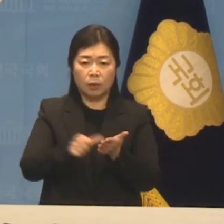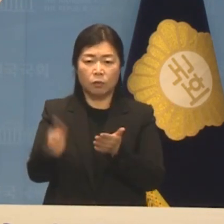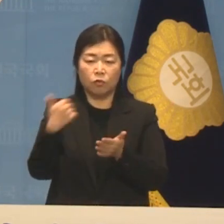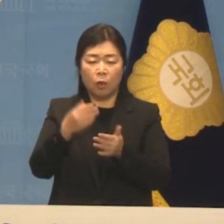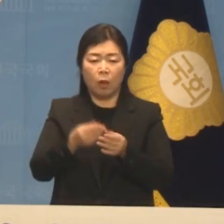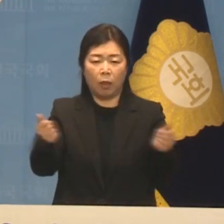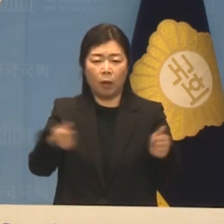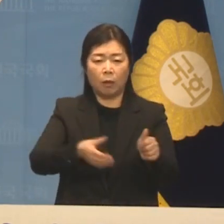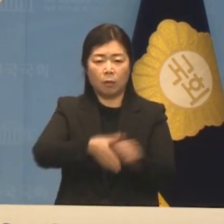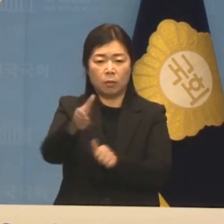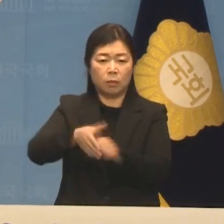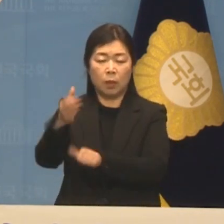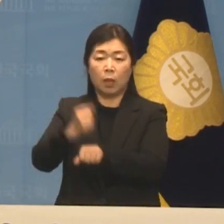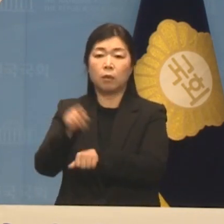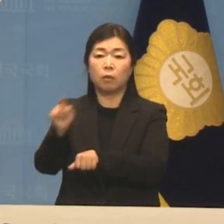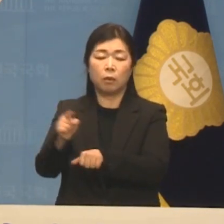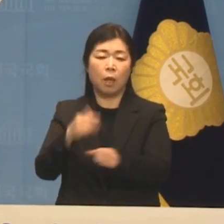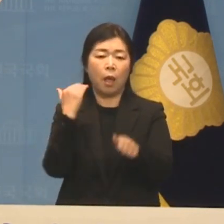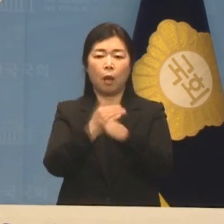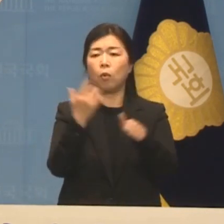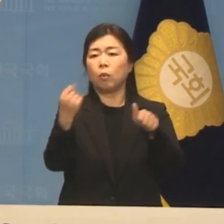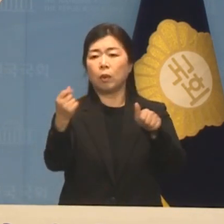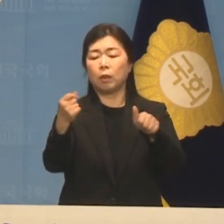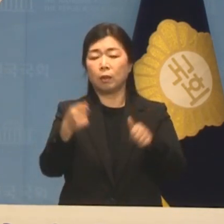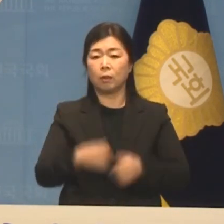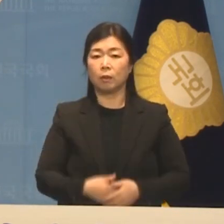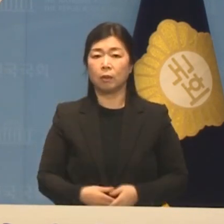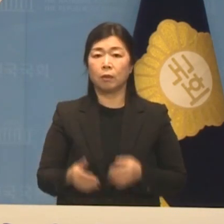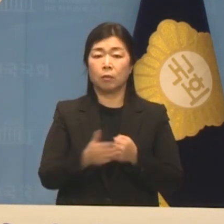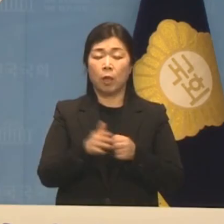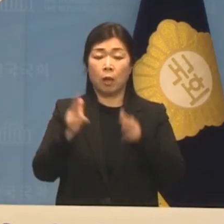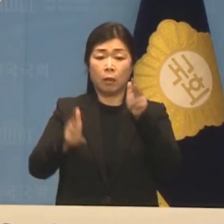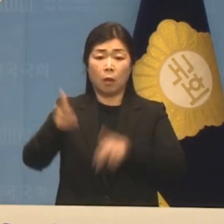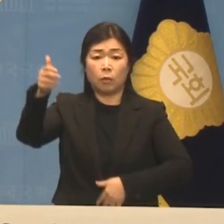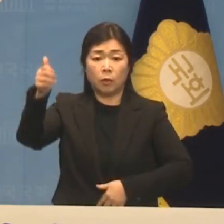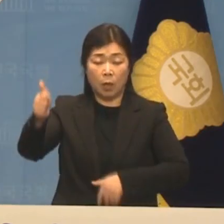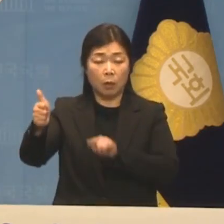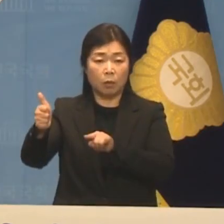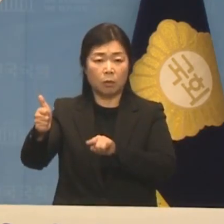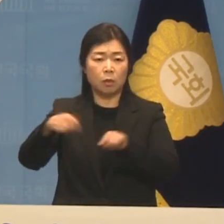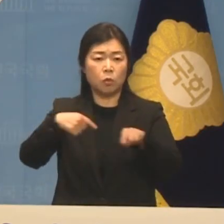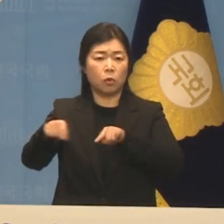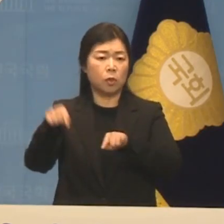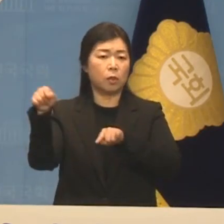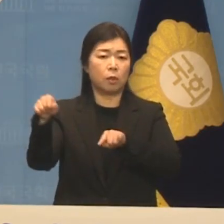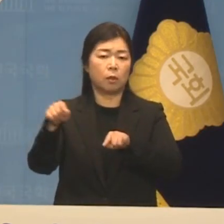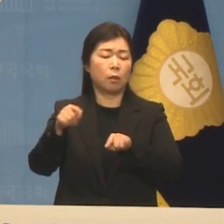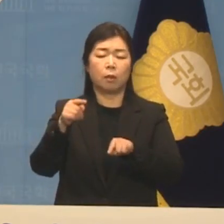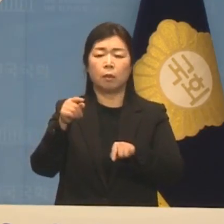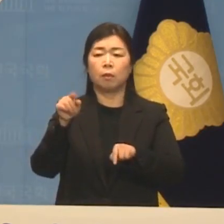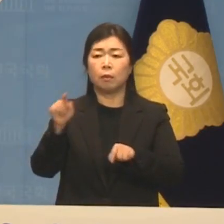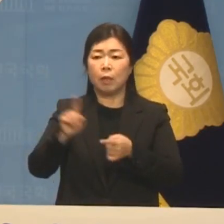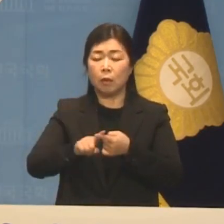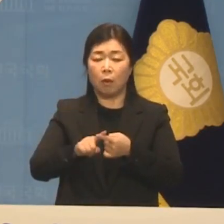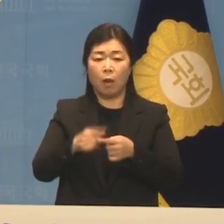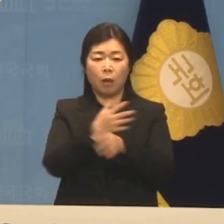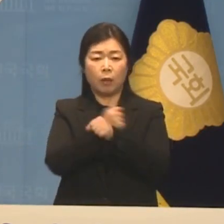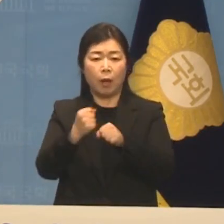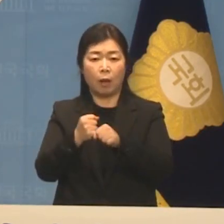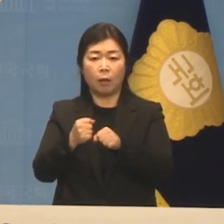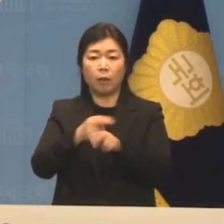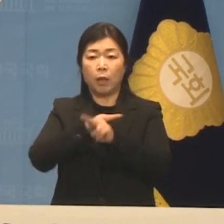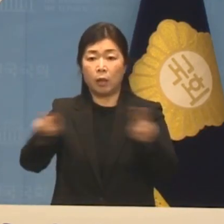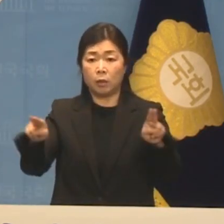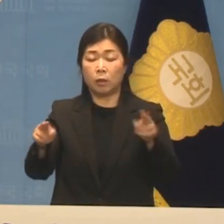해소는 사실상 해고와 다름없다는 점에서 사업자의 그와 같은 조치를 해악해지로 보고 그에 따른